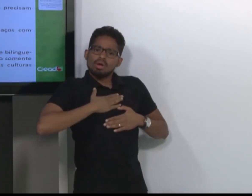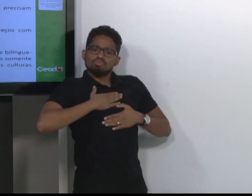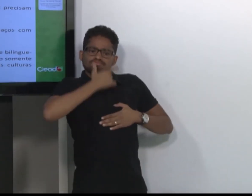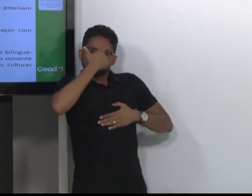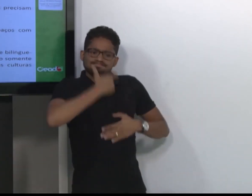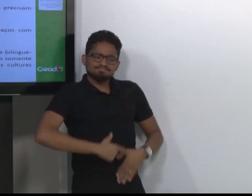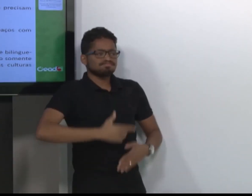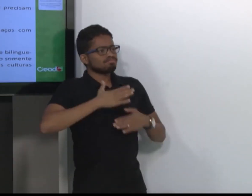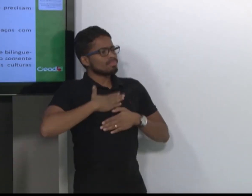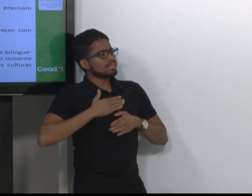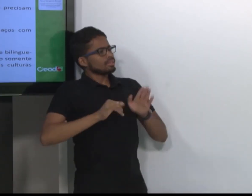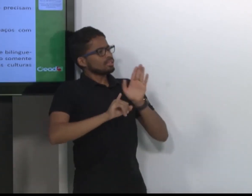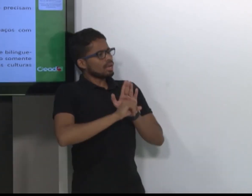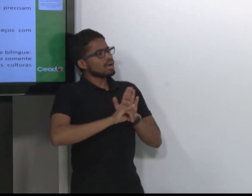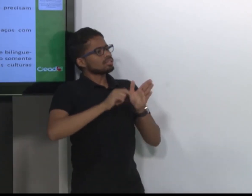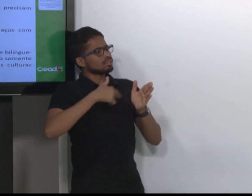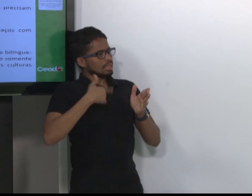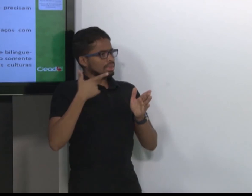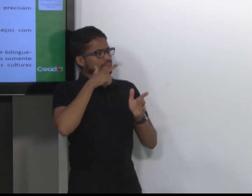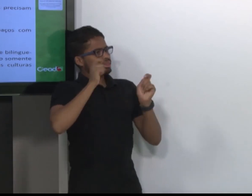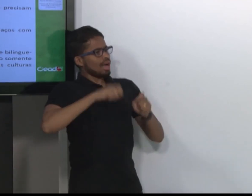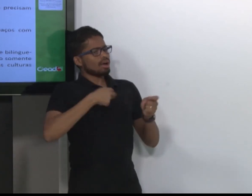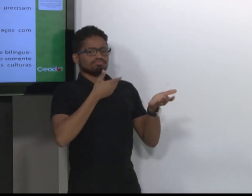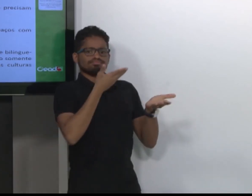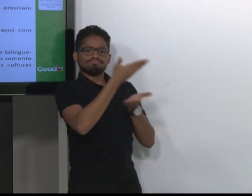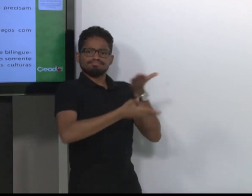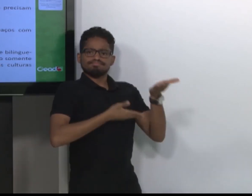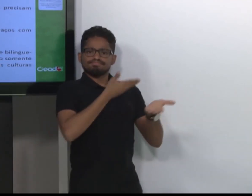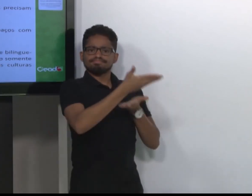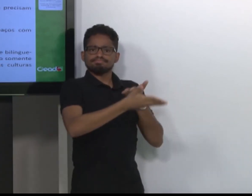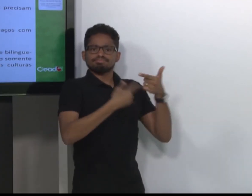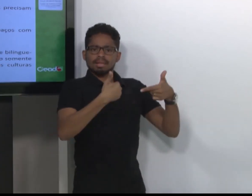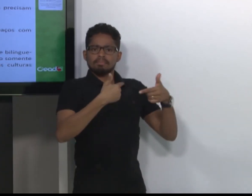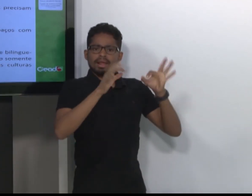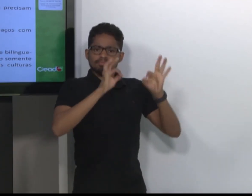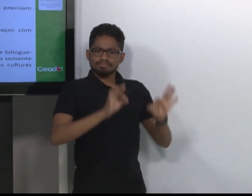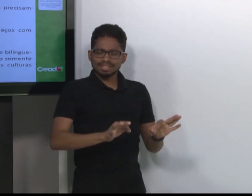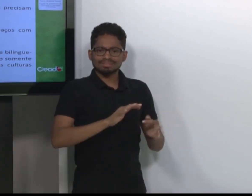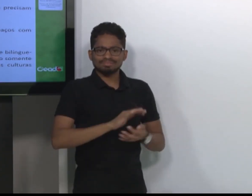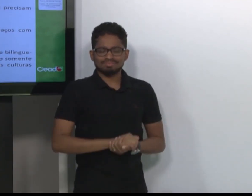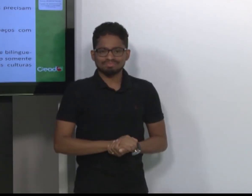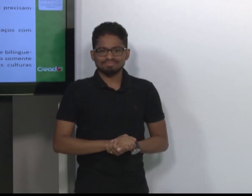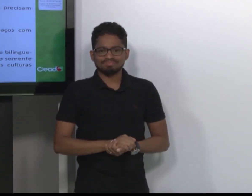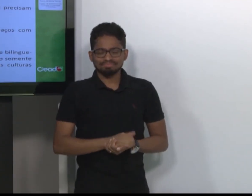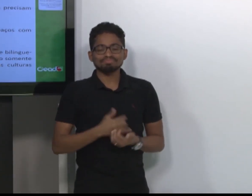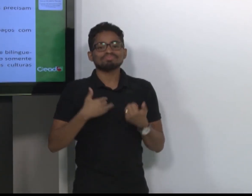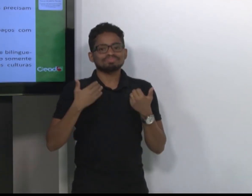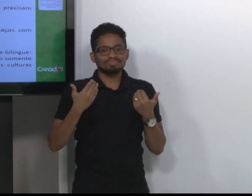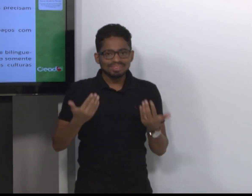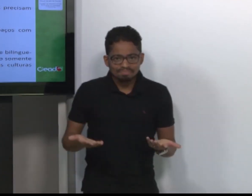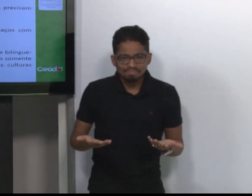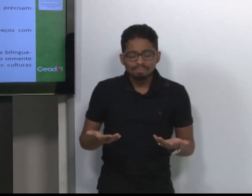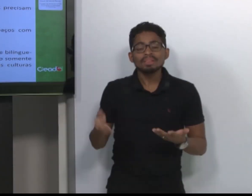os surdos, eles querem aquele tradutor-intérprete que leva em conta a sua cultura, que conhece a sua